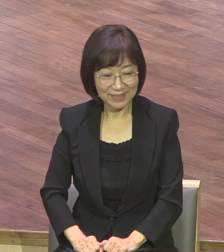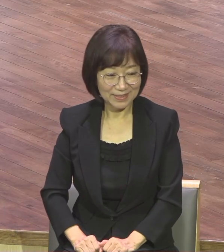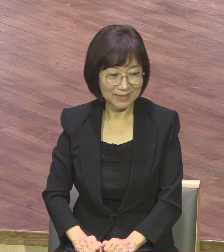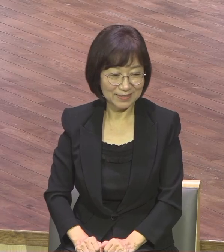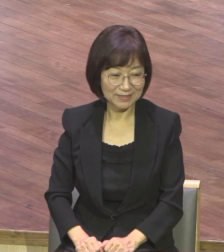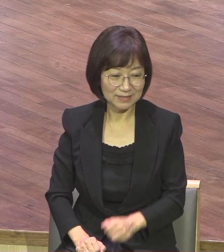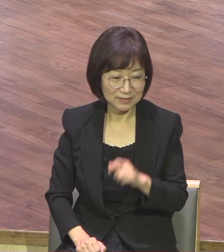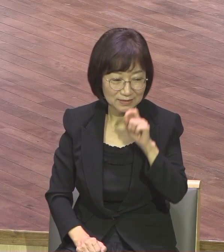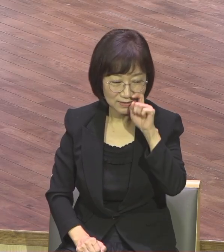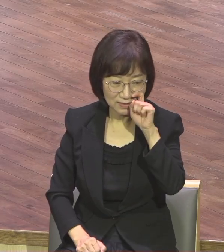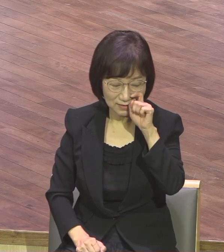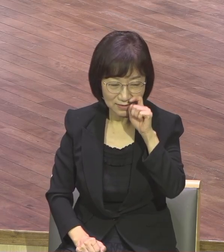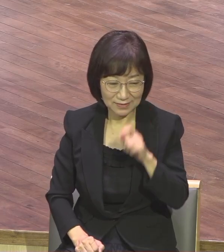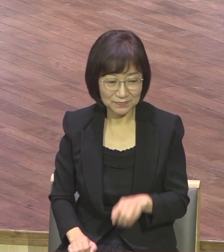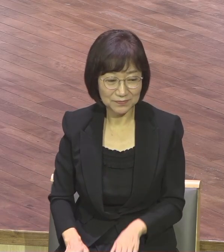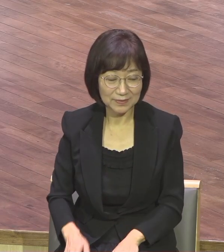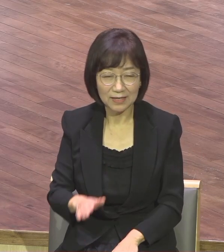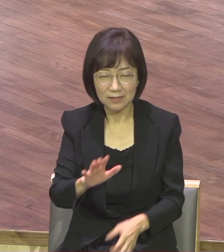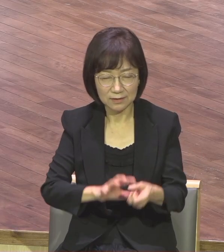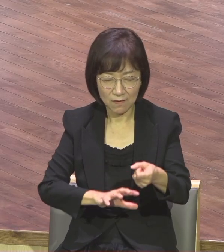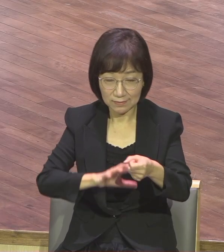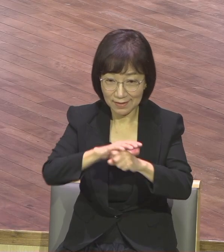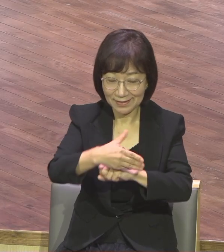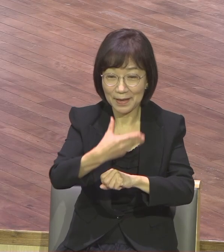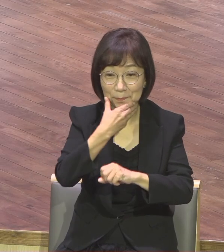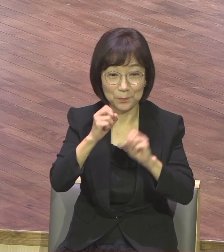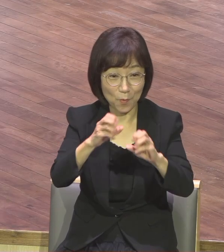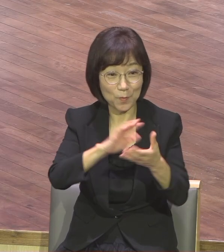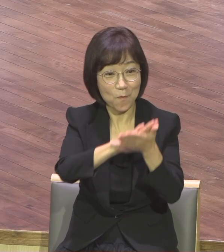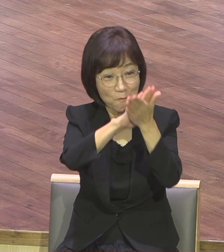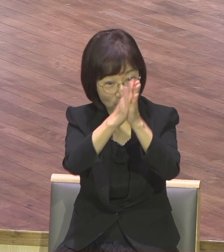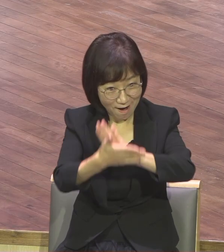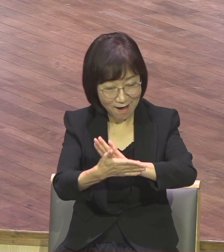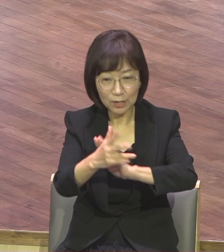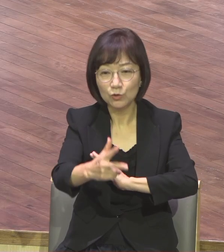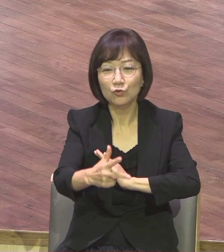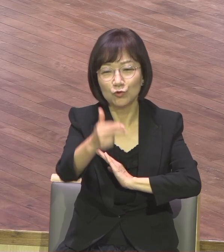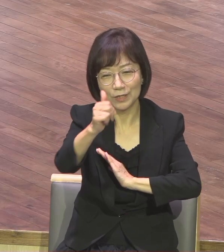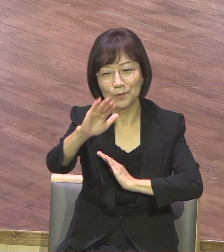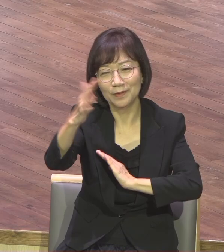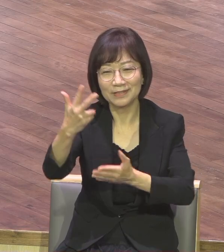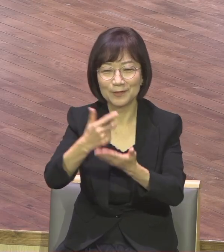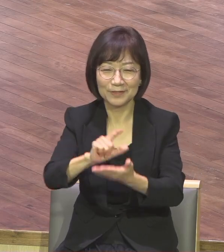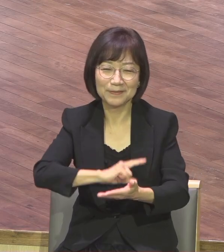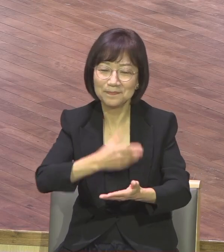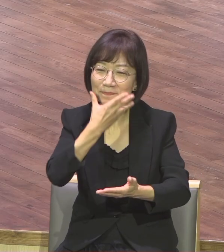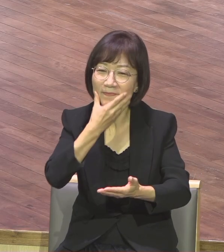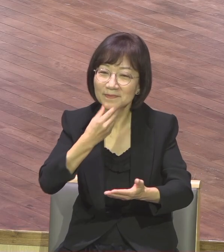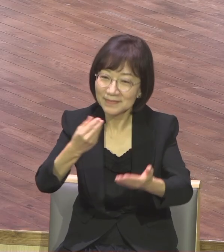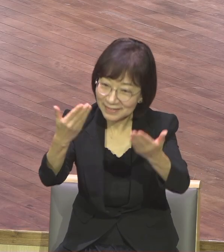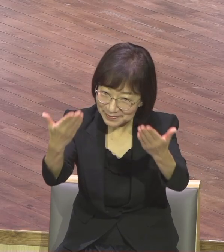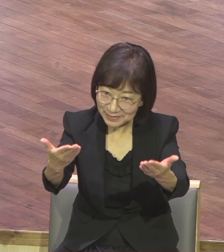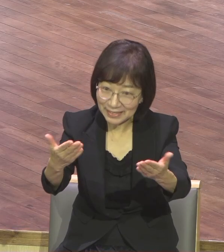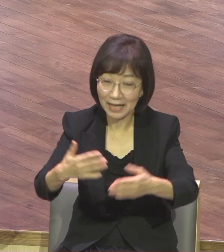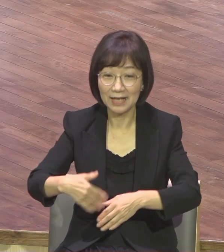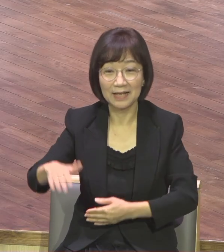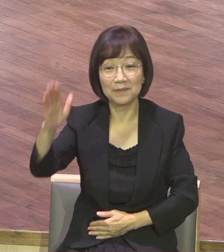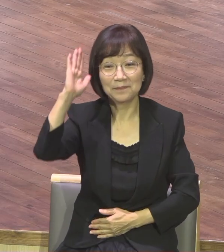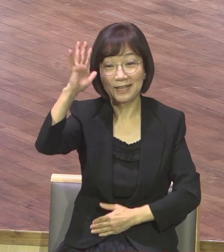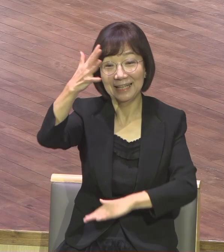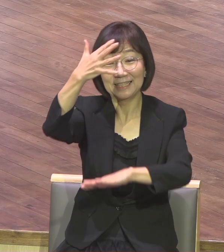허락합니다. 이삼칠 나라 5천 종교 복음화의 주역으로 모두가 다 서게 되기를 점으로 축복합니다.